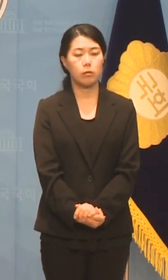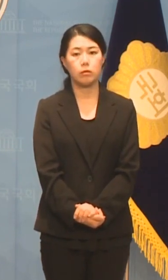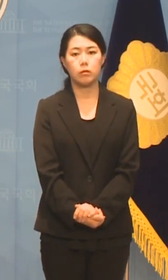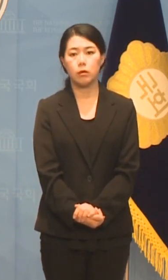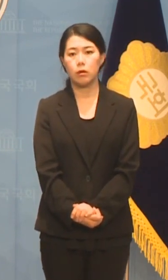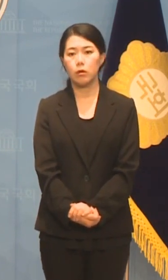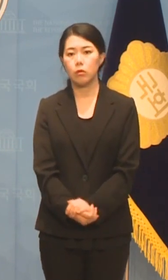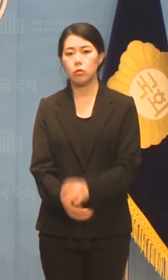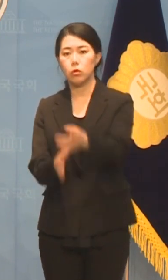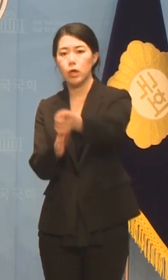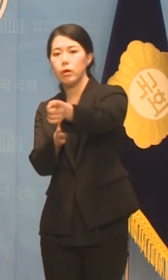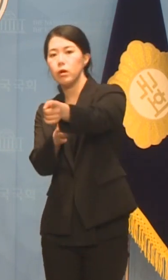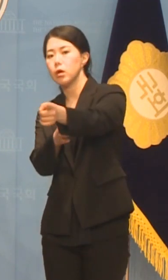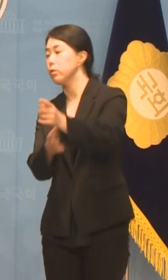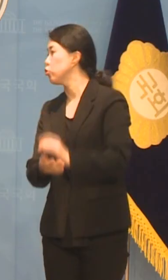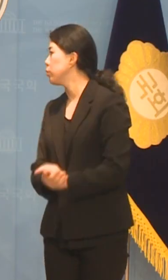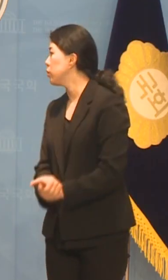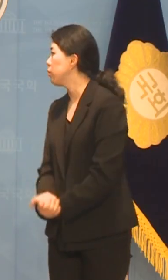됐나요?